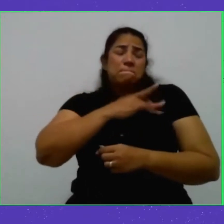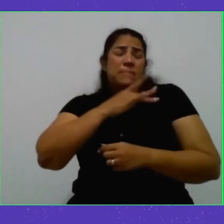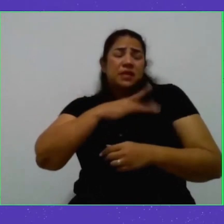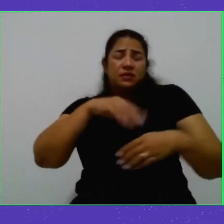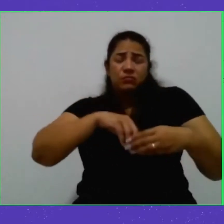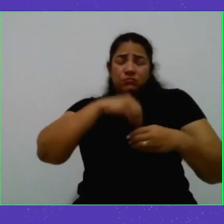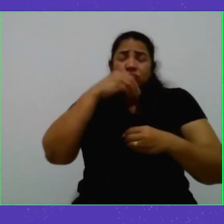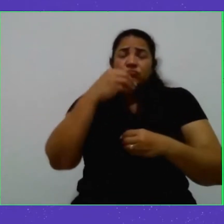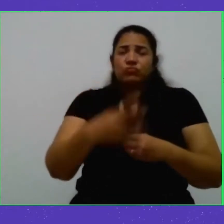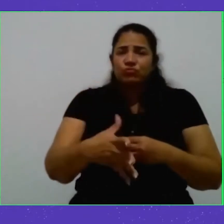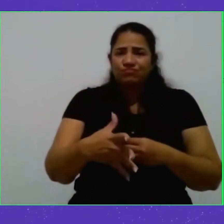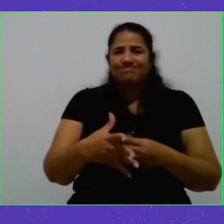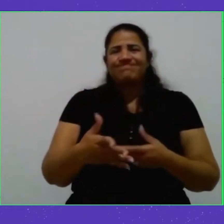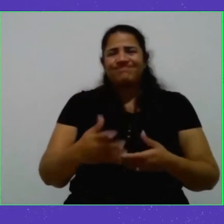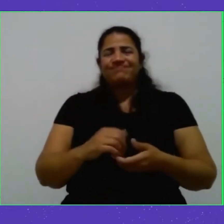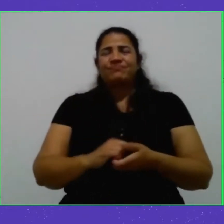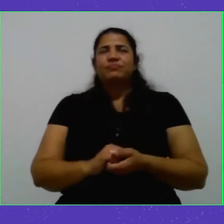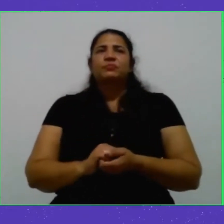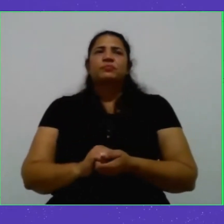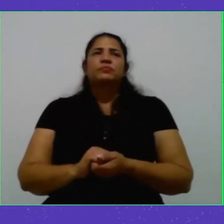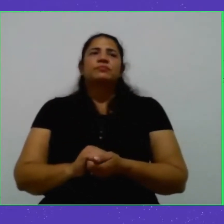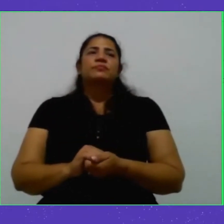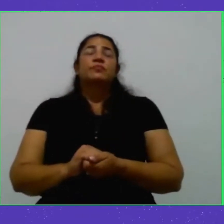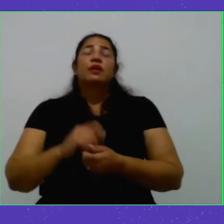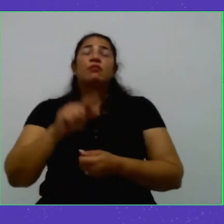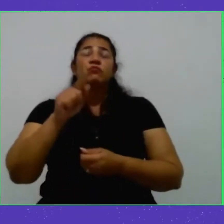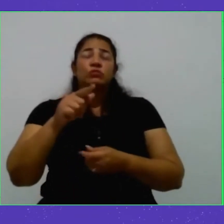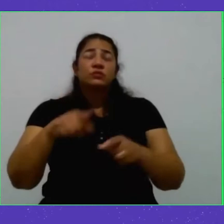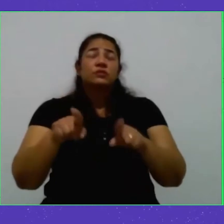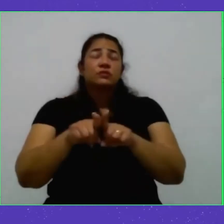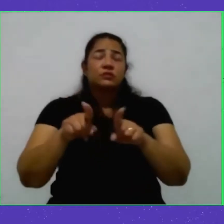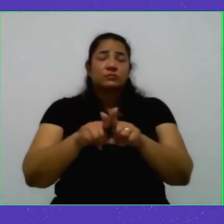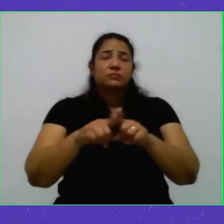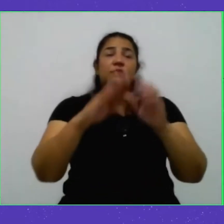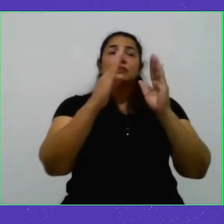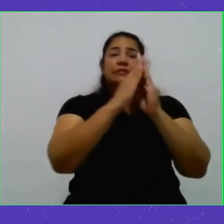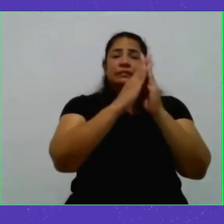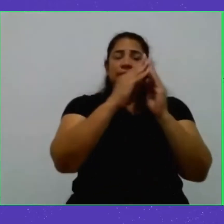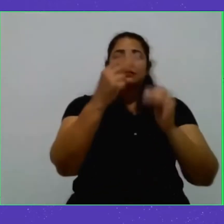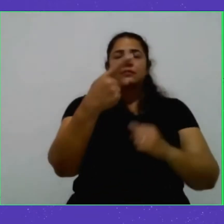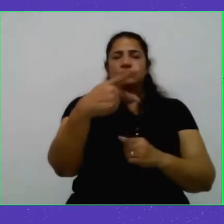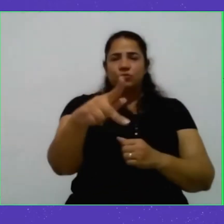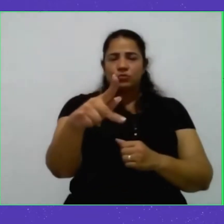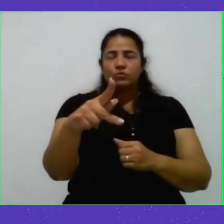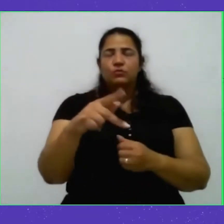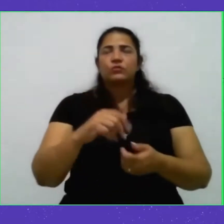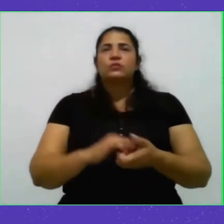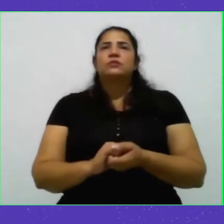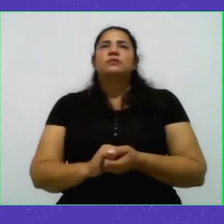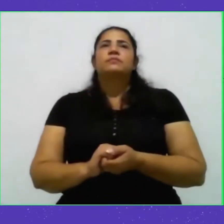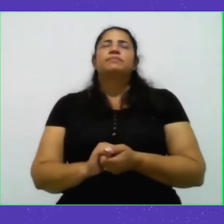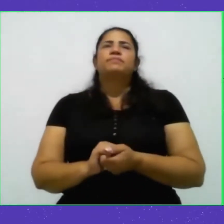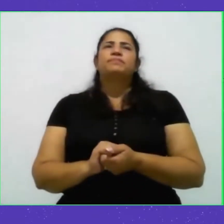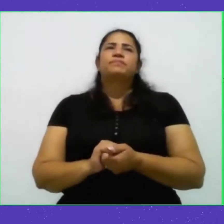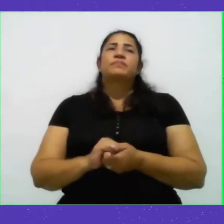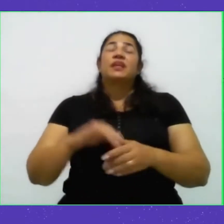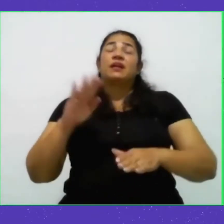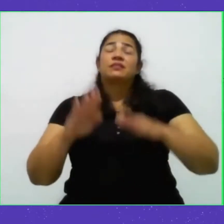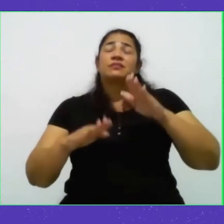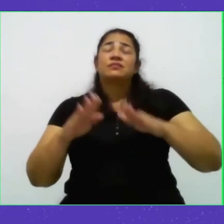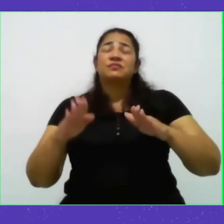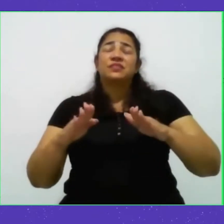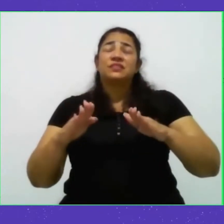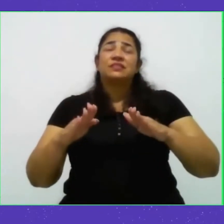está alcançando as pessoas que estão vendo pela internet. Você que está em casa também, pode ser que você esteja cheio de